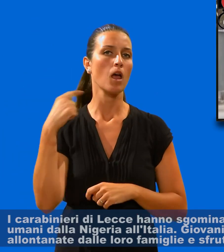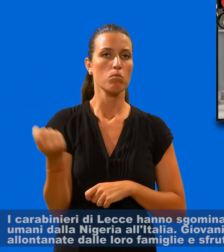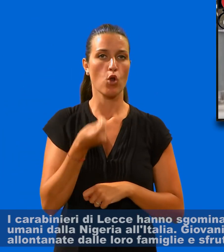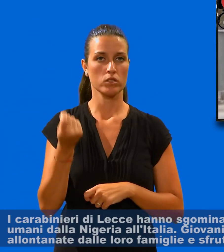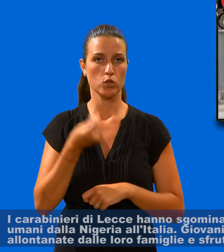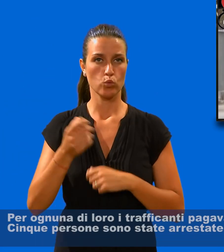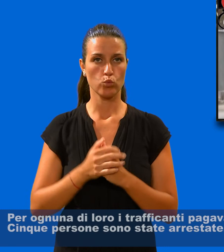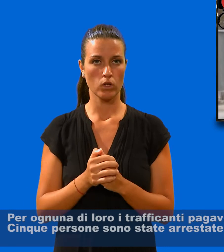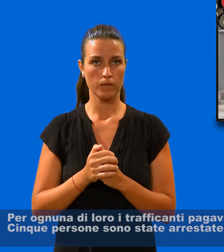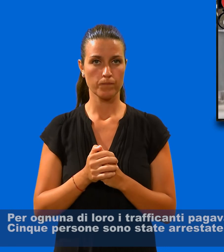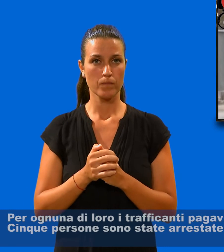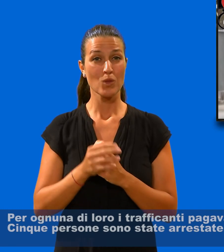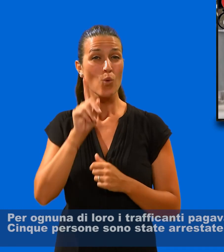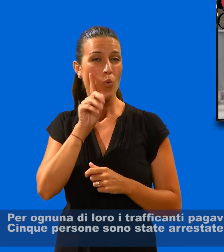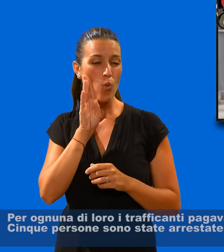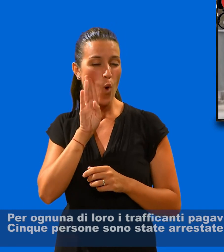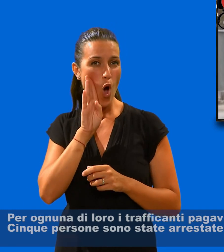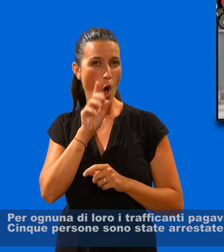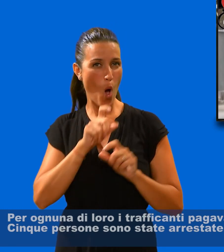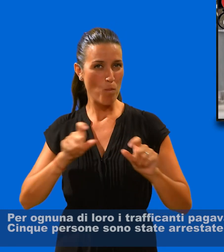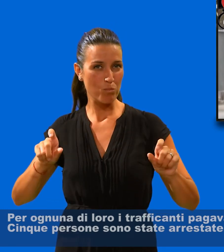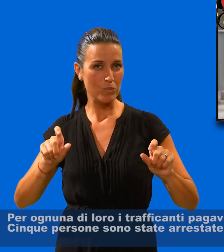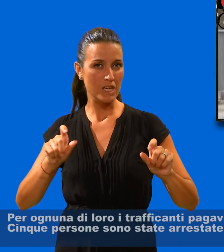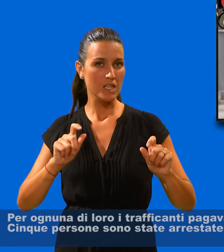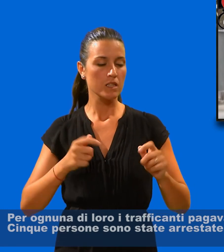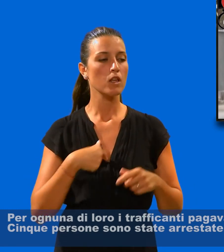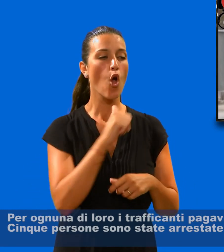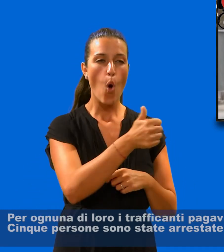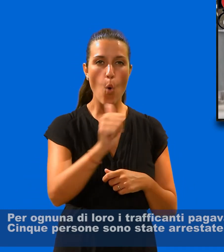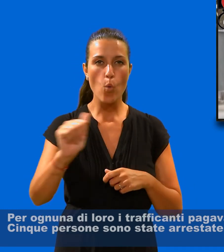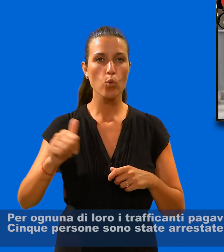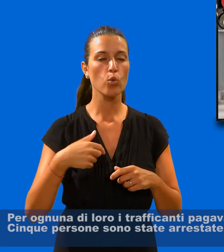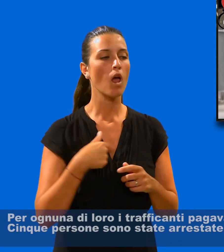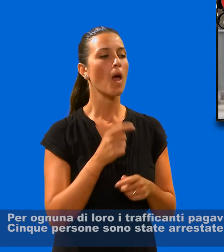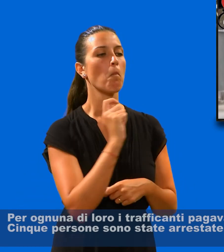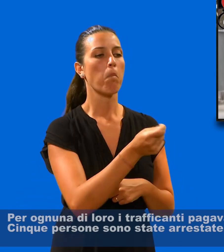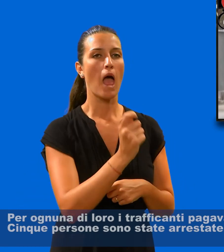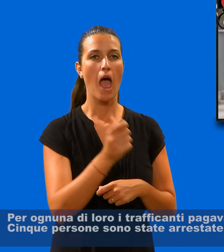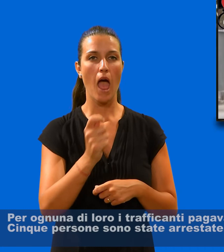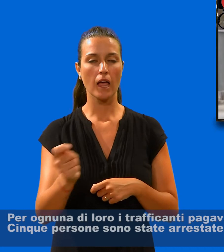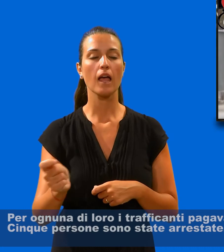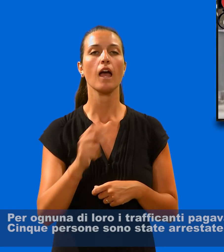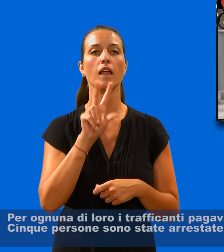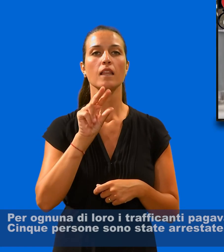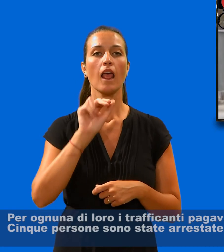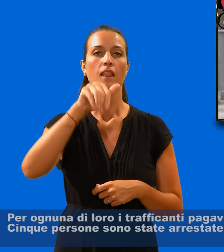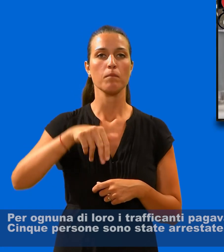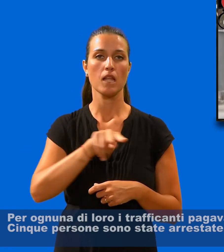per ognuna di loro i trafficanti pagavano circa 30 mila euro cinque persone